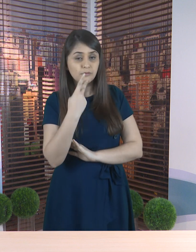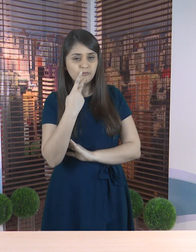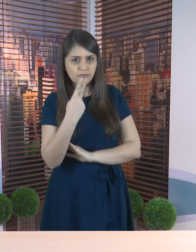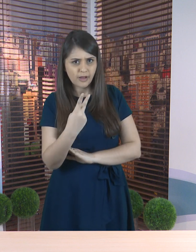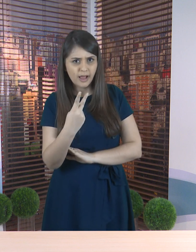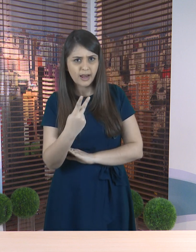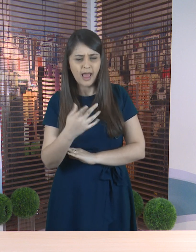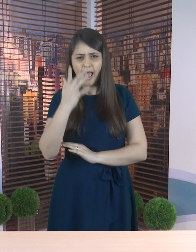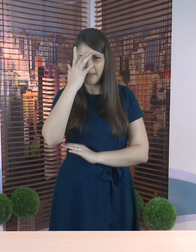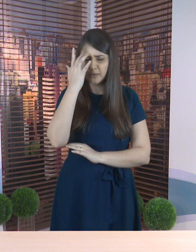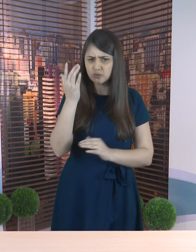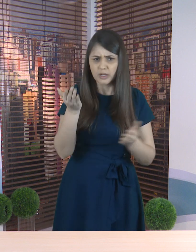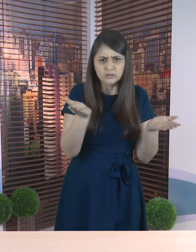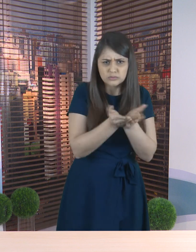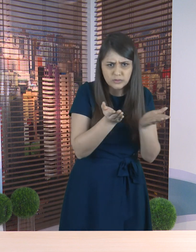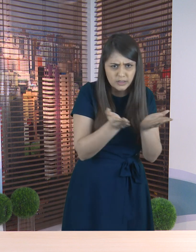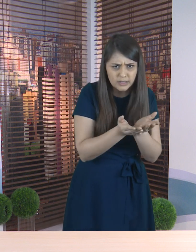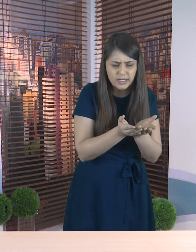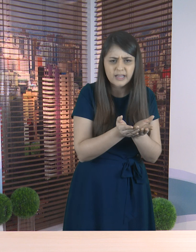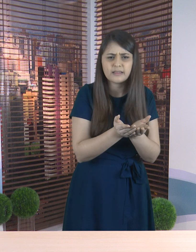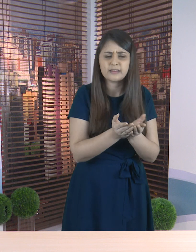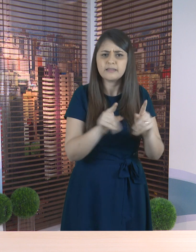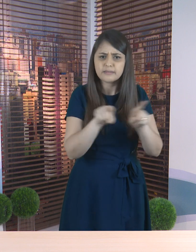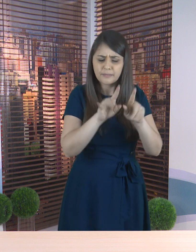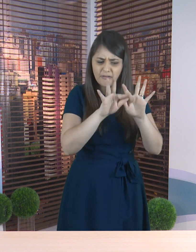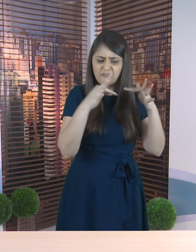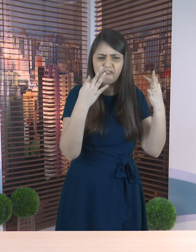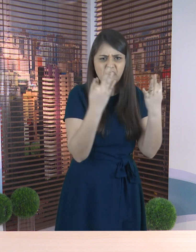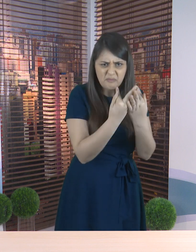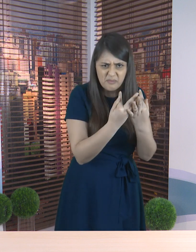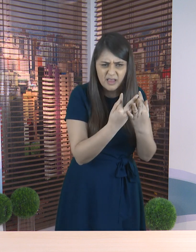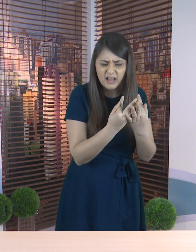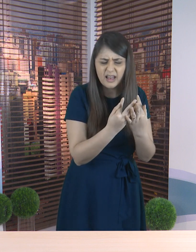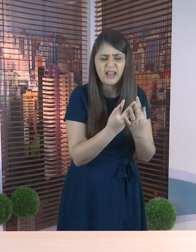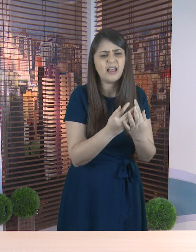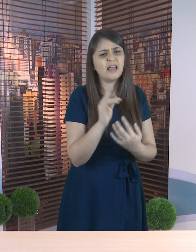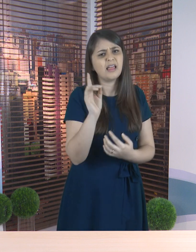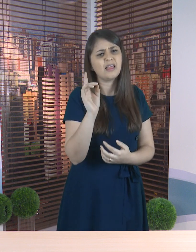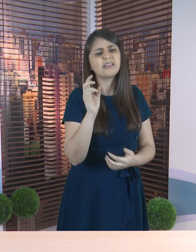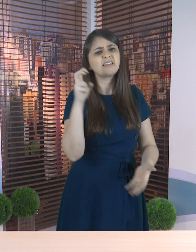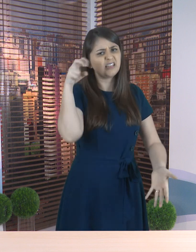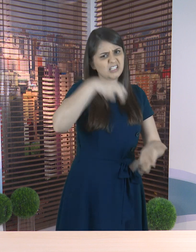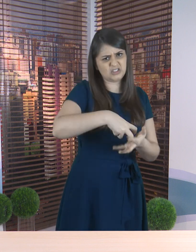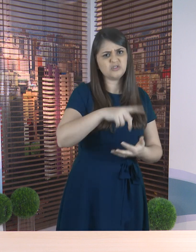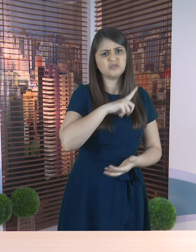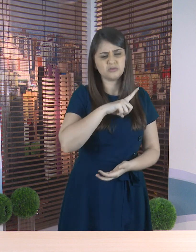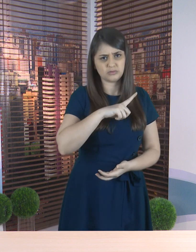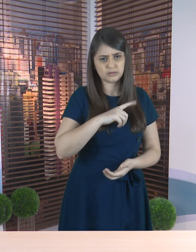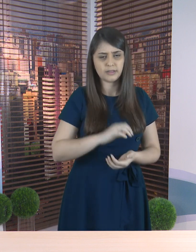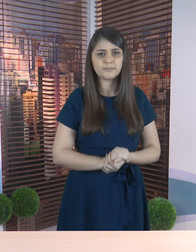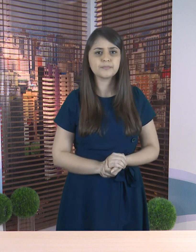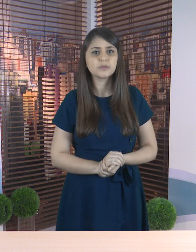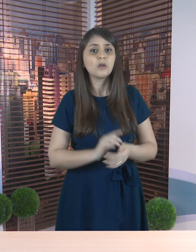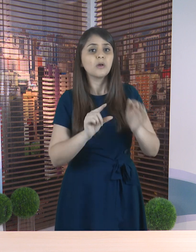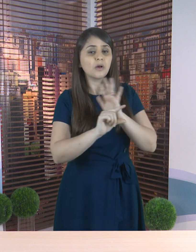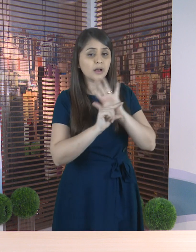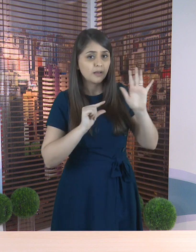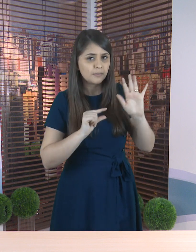Jó perderá tudo o que adquiriu e cairá em estado de miséria e penúria. Em quarto e último